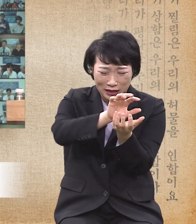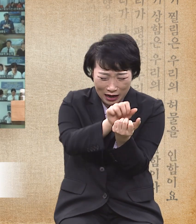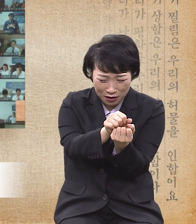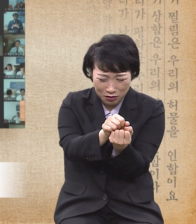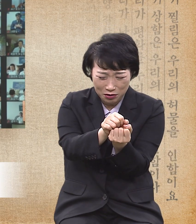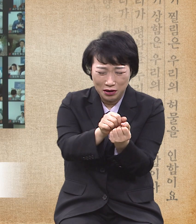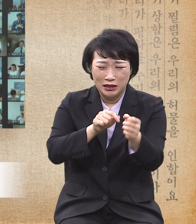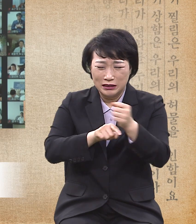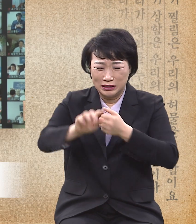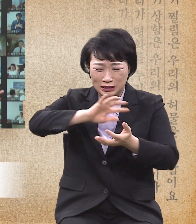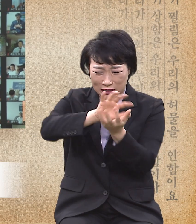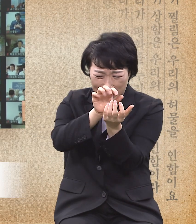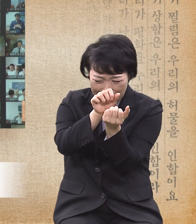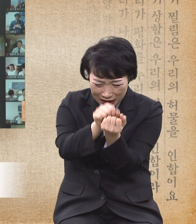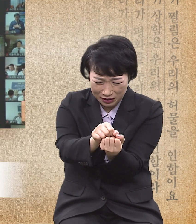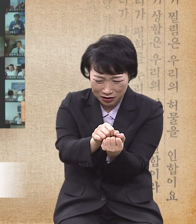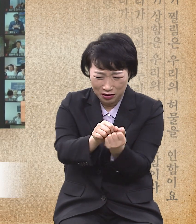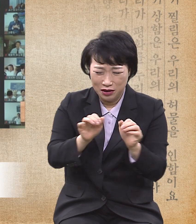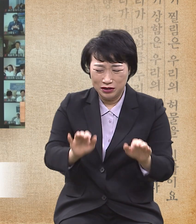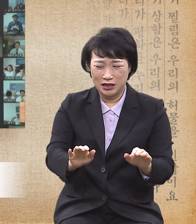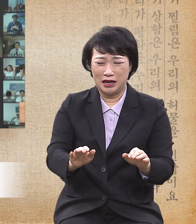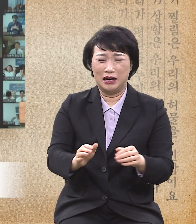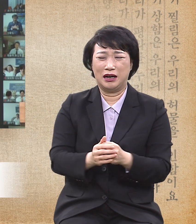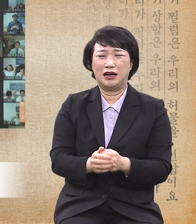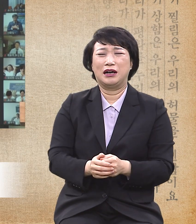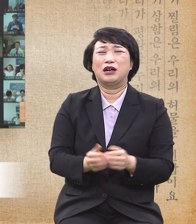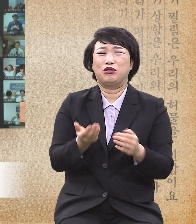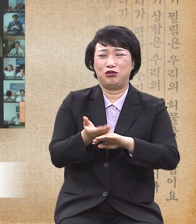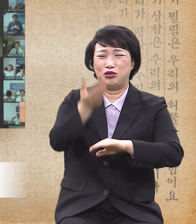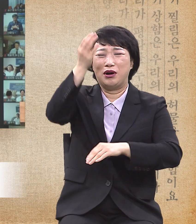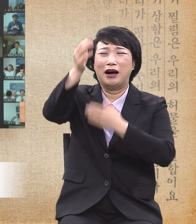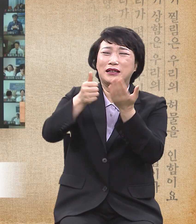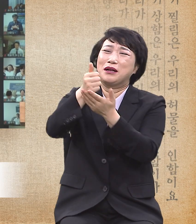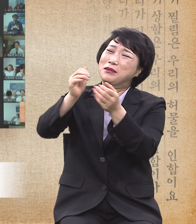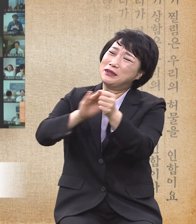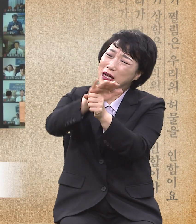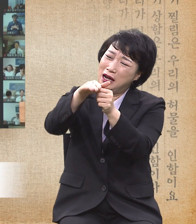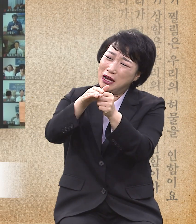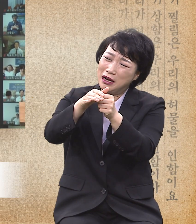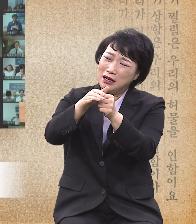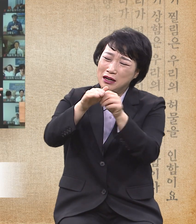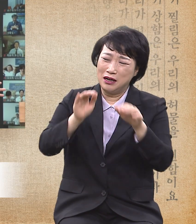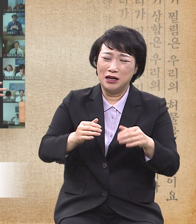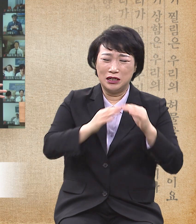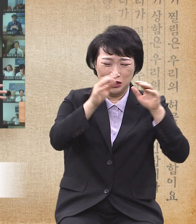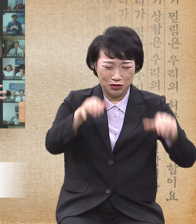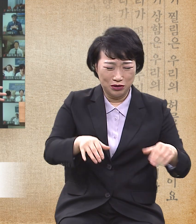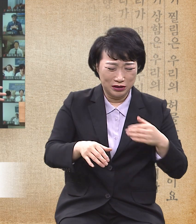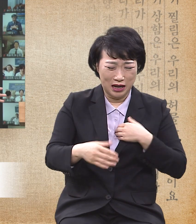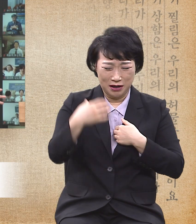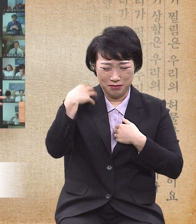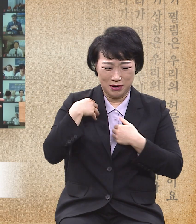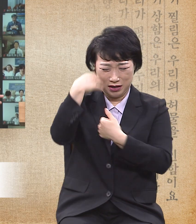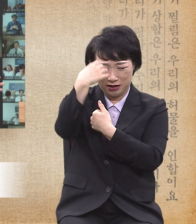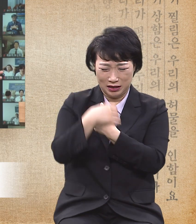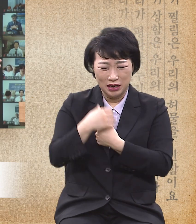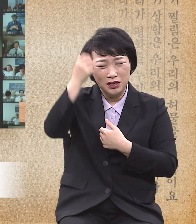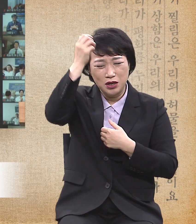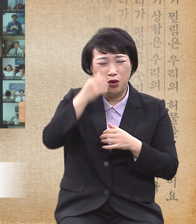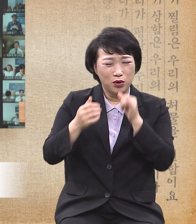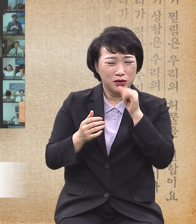목숨을 다하고 뜻을 다하여 위로 하나님을 사랑하고 이웃에게 맡긴